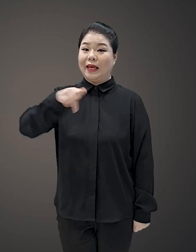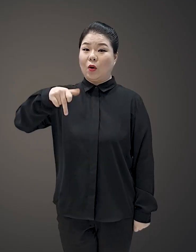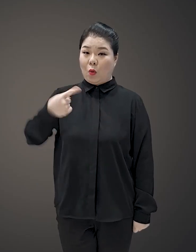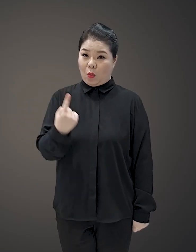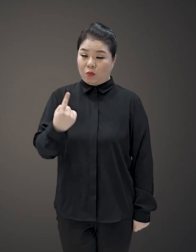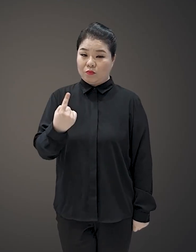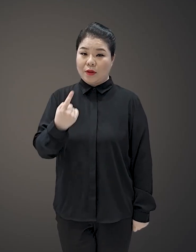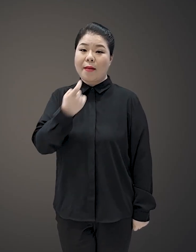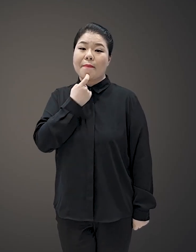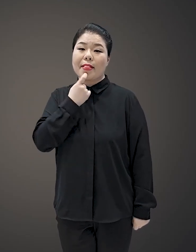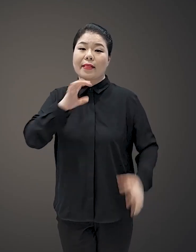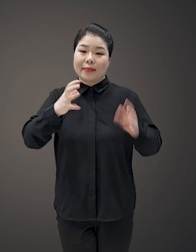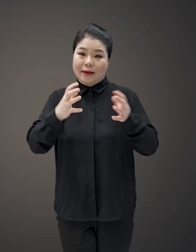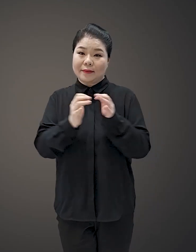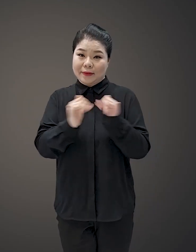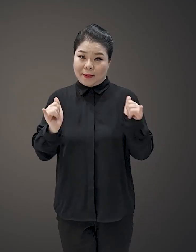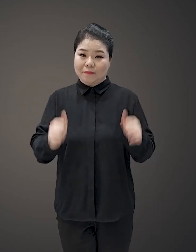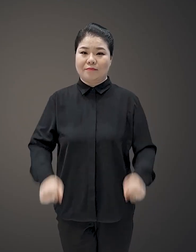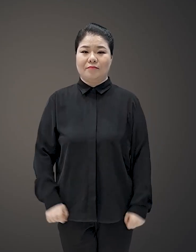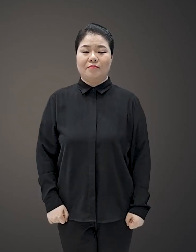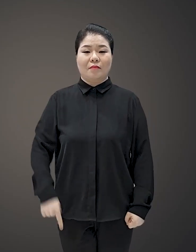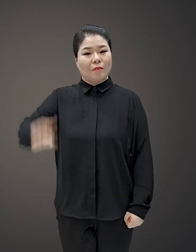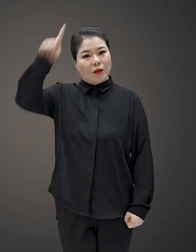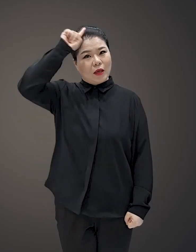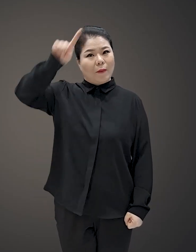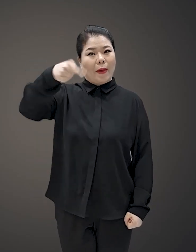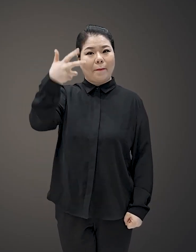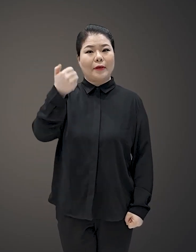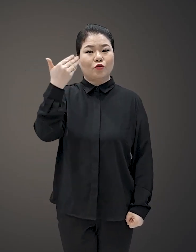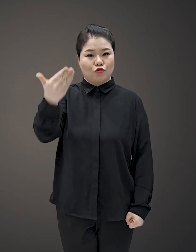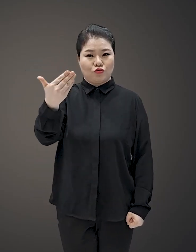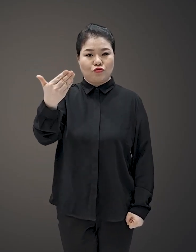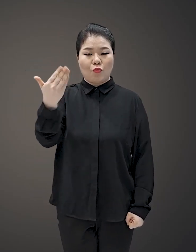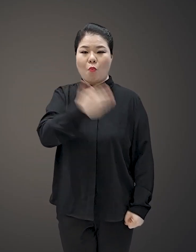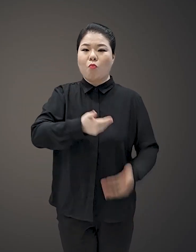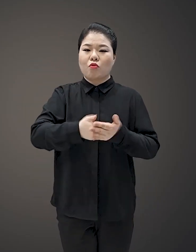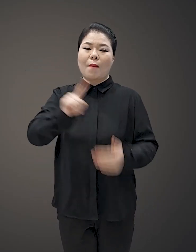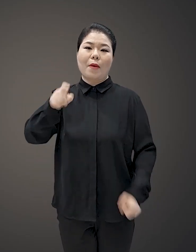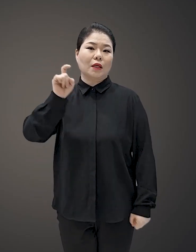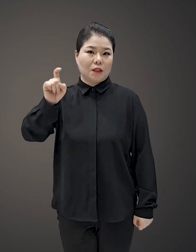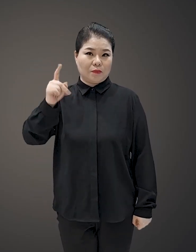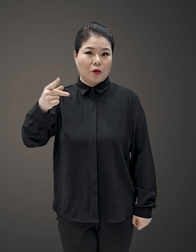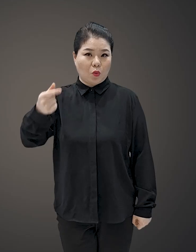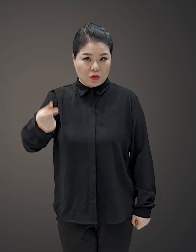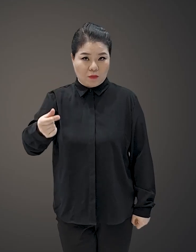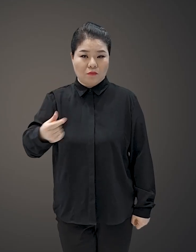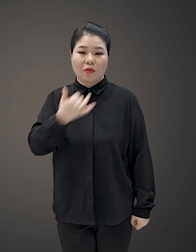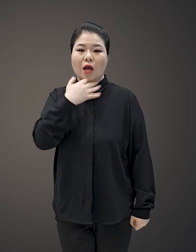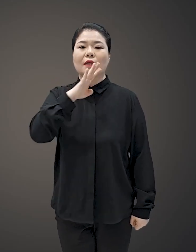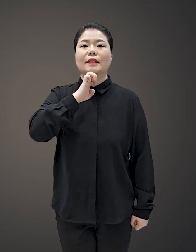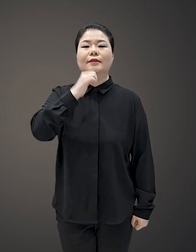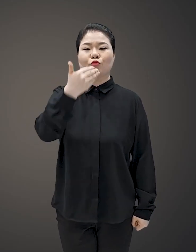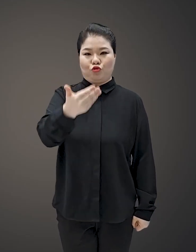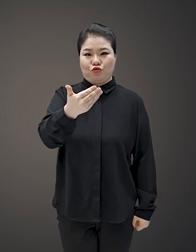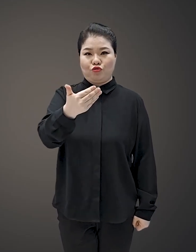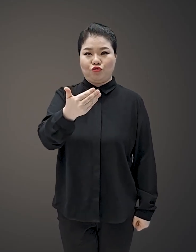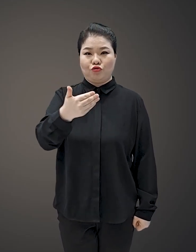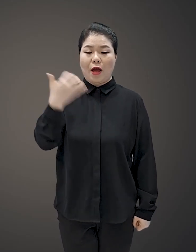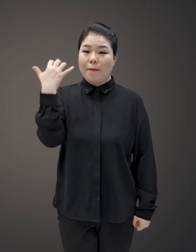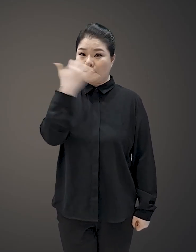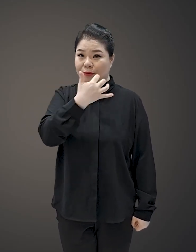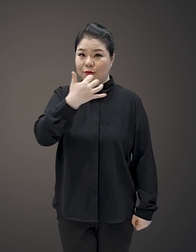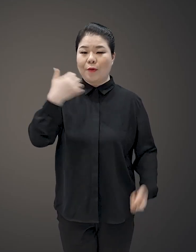탄네르, 핀란드 출신, 신장 189cm, 체중 110kg, 나이 49세,